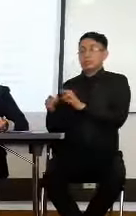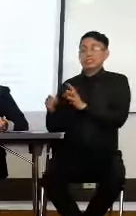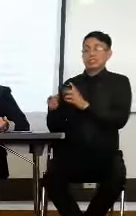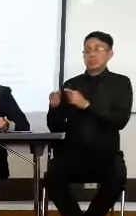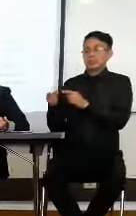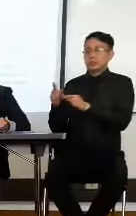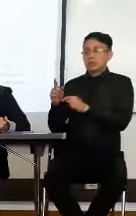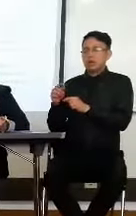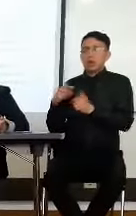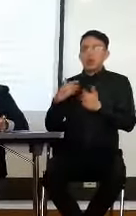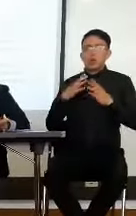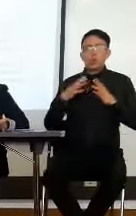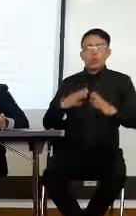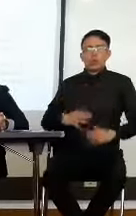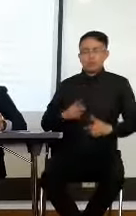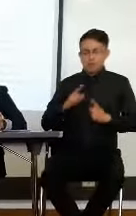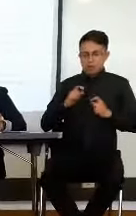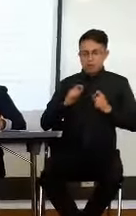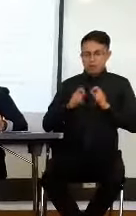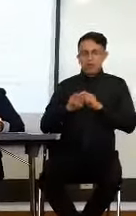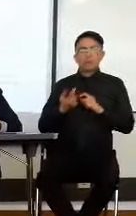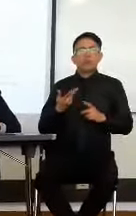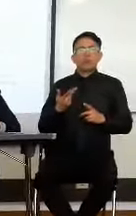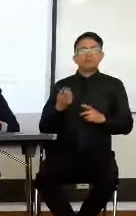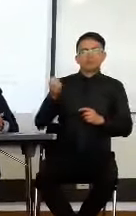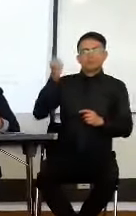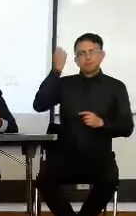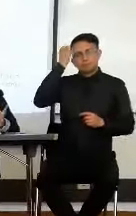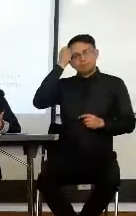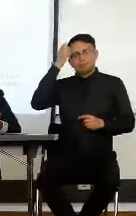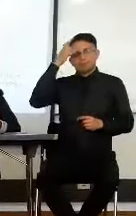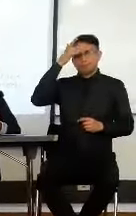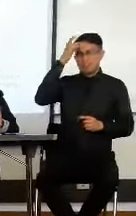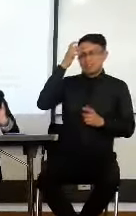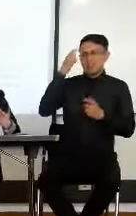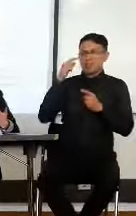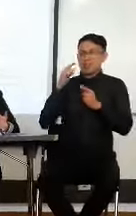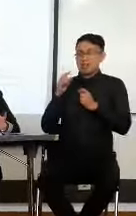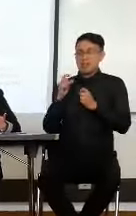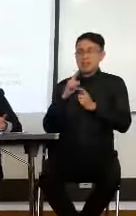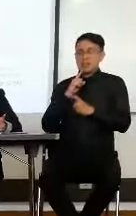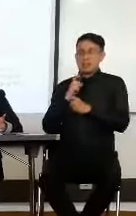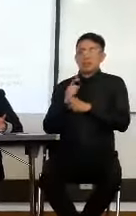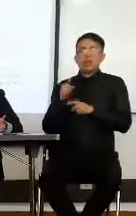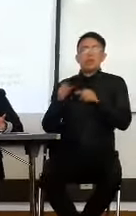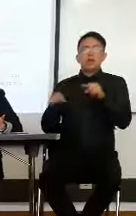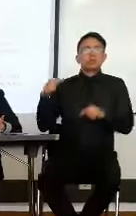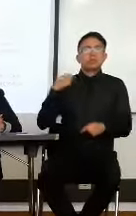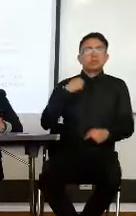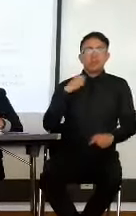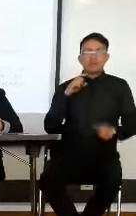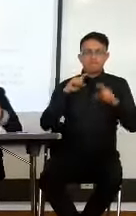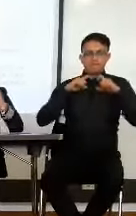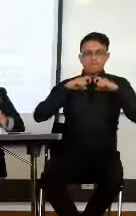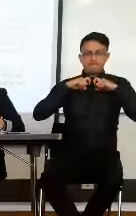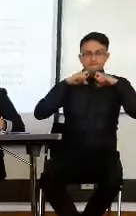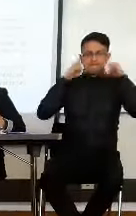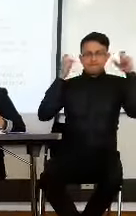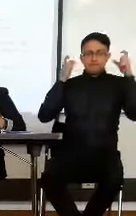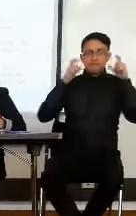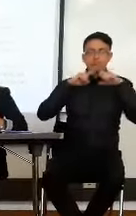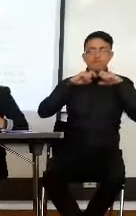que van viviendo sus hijos, frente a temas de masturbación, ¿cierto? No es sencillo, todavía pasamos colores muchos hablándolo. Entonces,